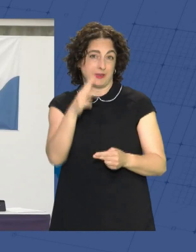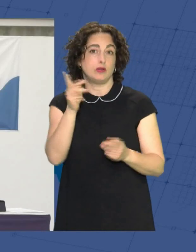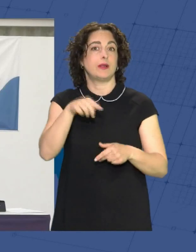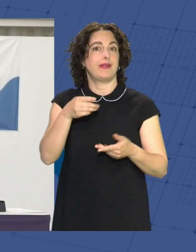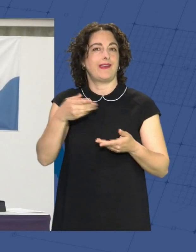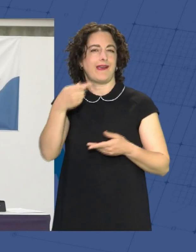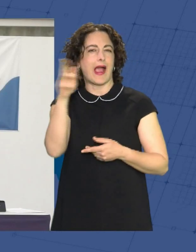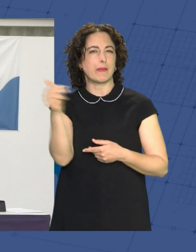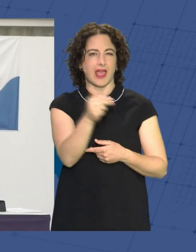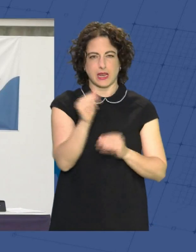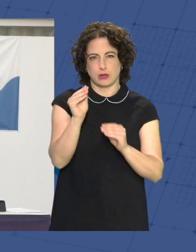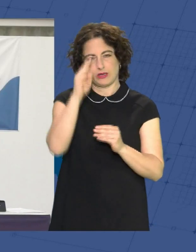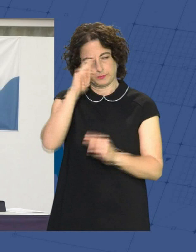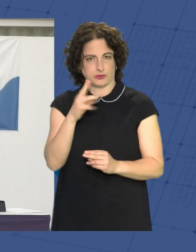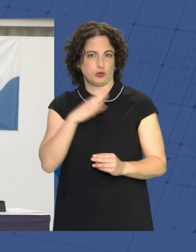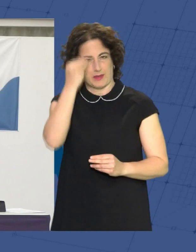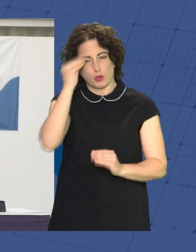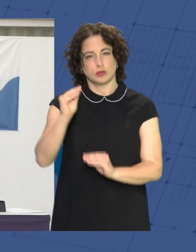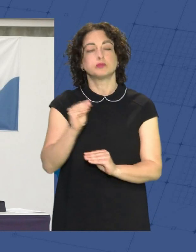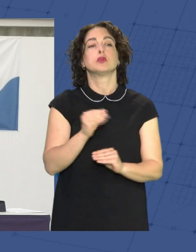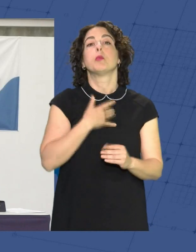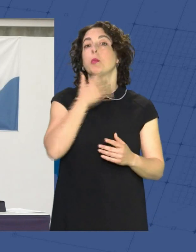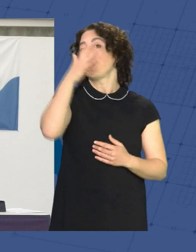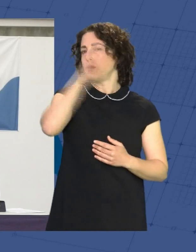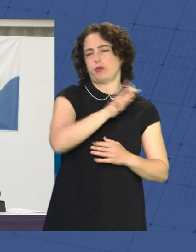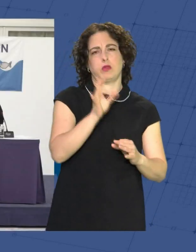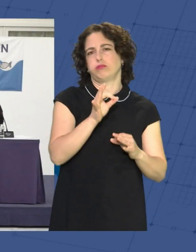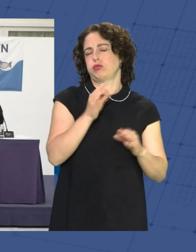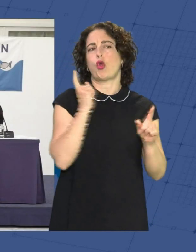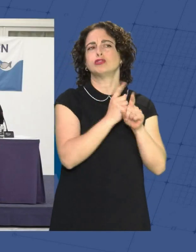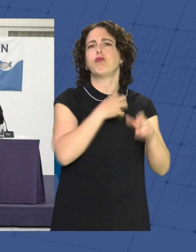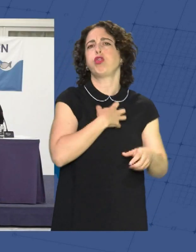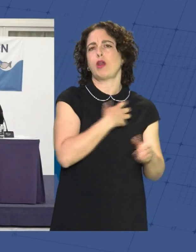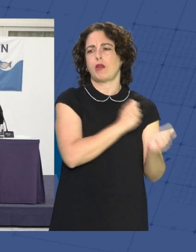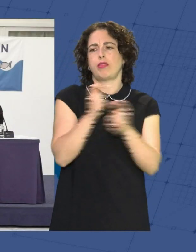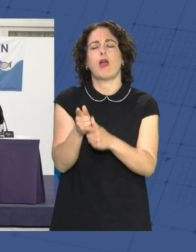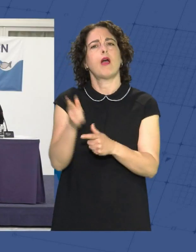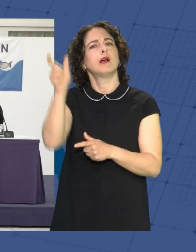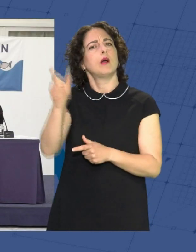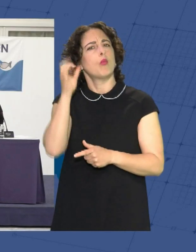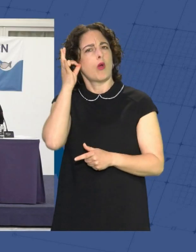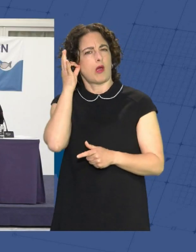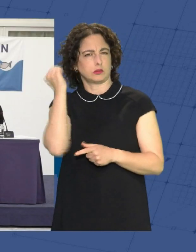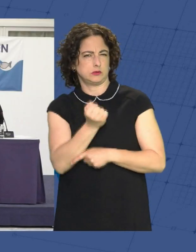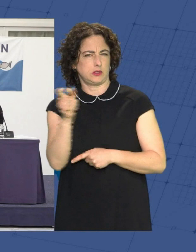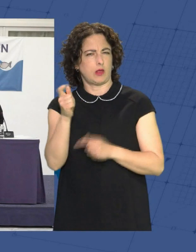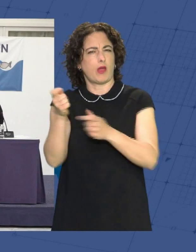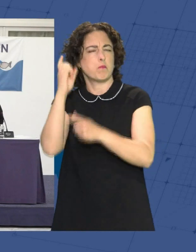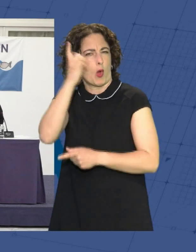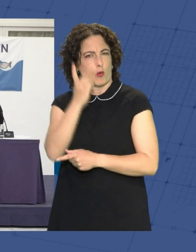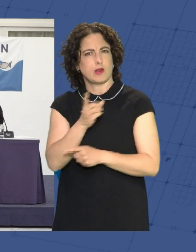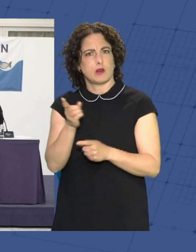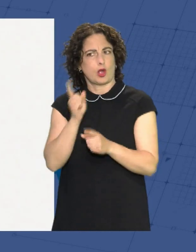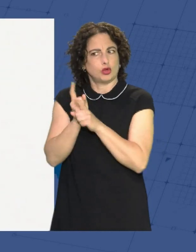Por este motivo se querellará por un delito de cohecho contra los funcionarios que supuestamente le han facilitado a Quezada un teléfono móvil en contra de las